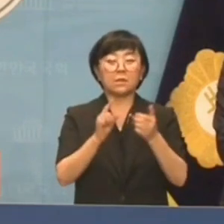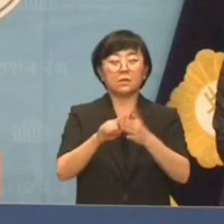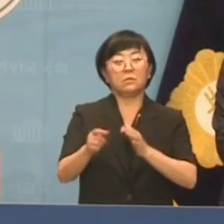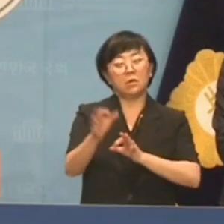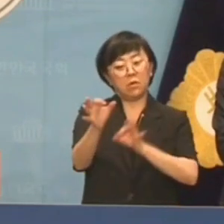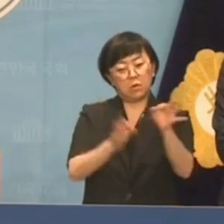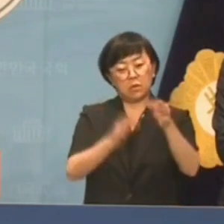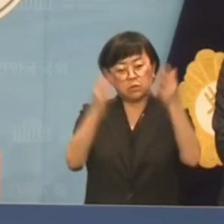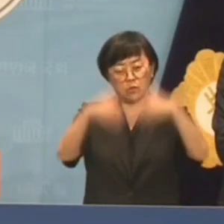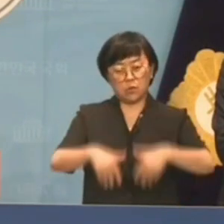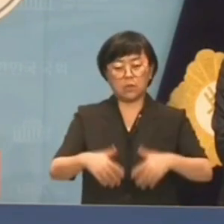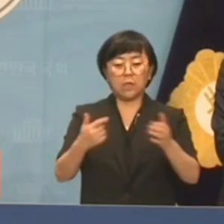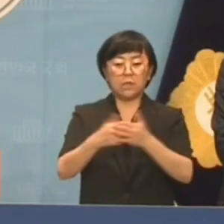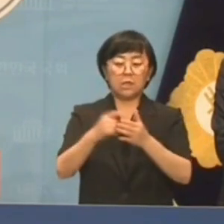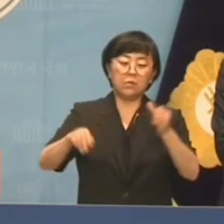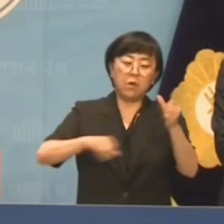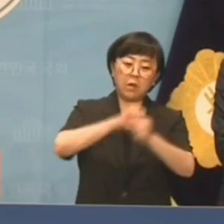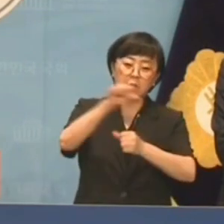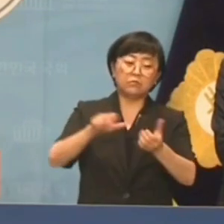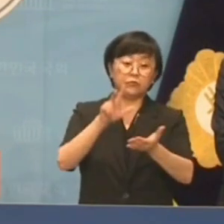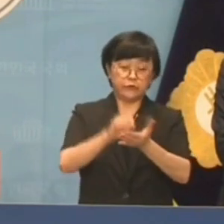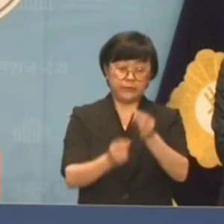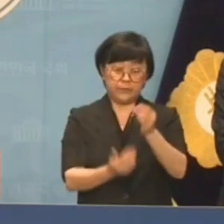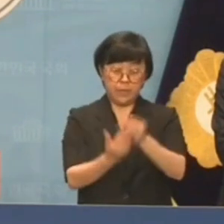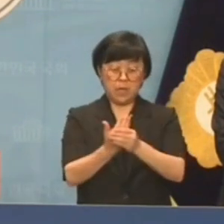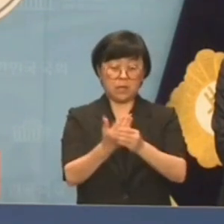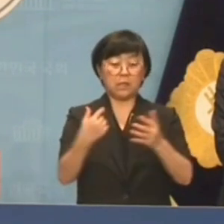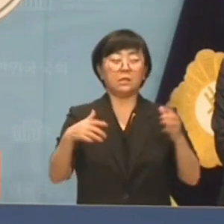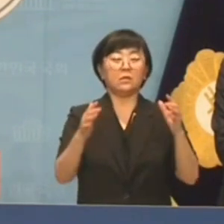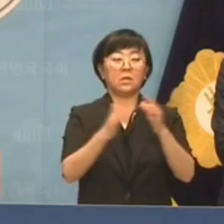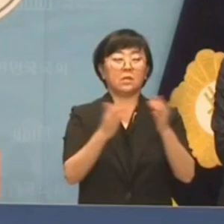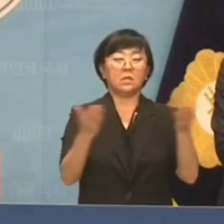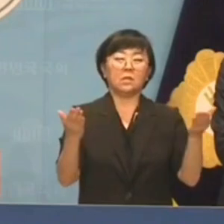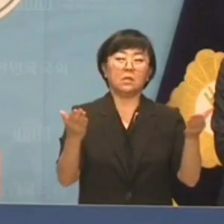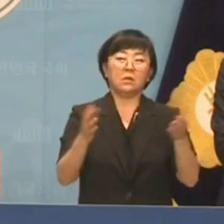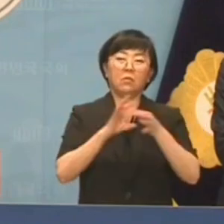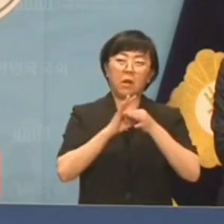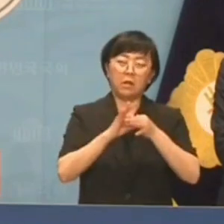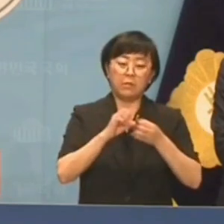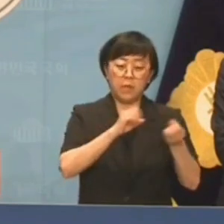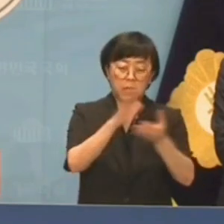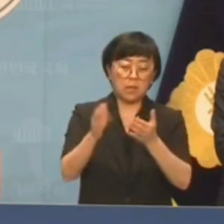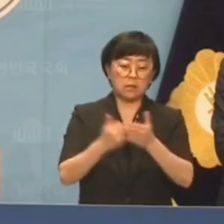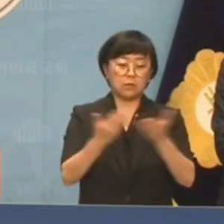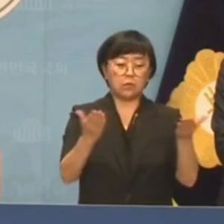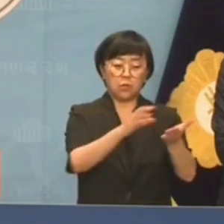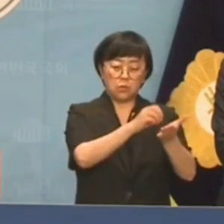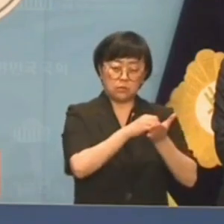거래 조건, 작업 조건은 더욱 열악해지고 있다. 플랫폼 종사자가 노동조합이나 단체가